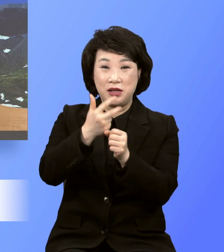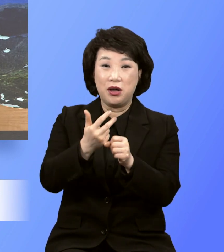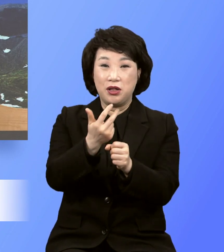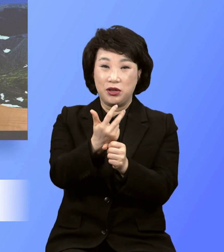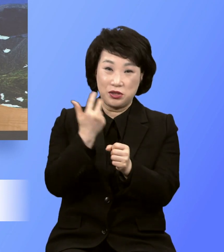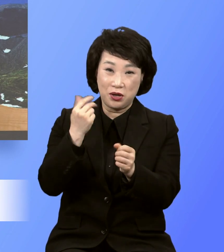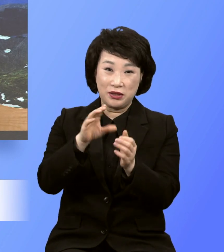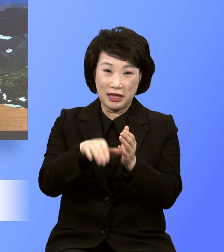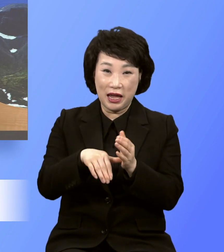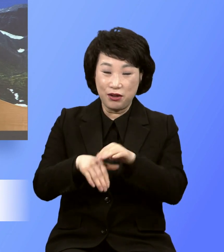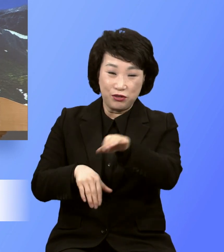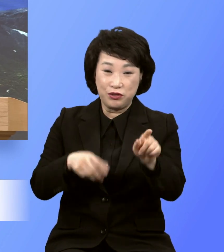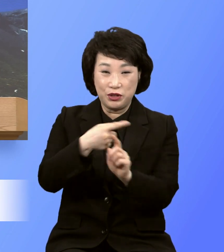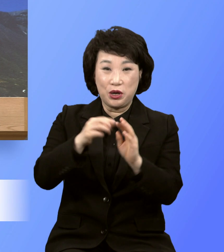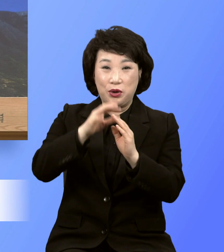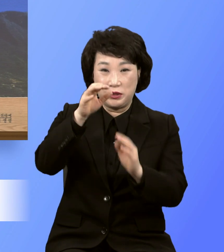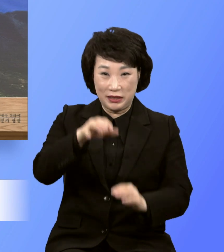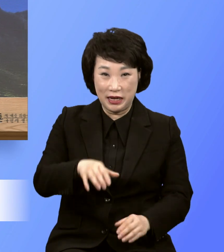전에